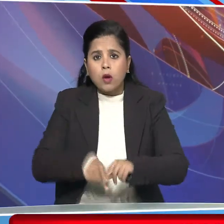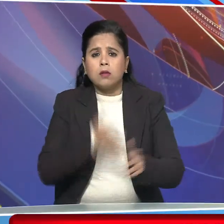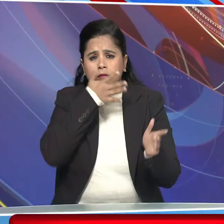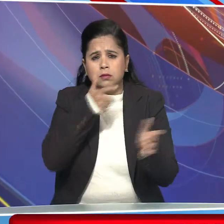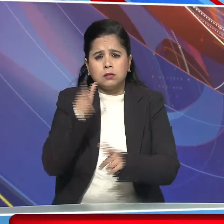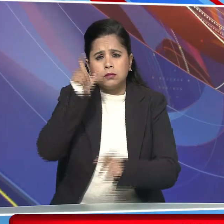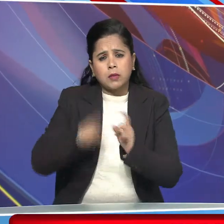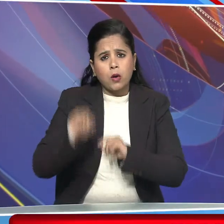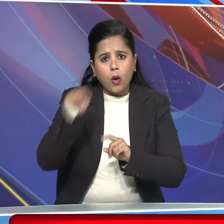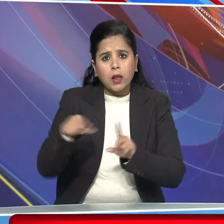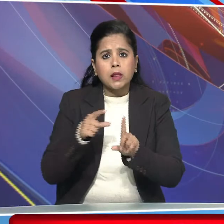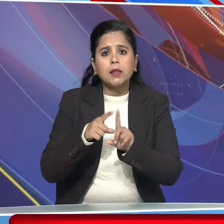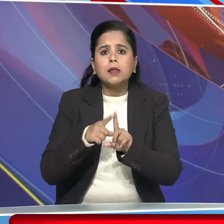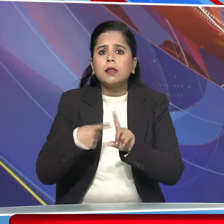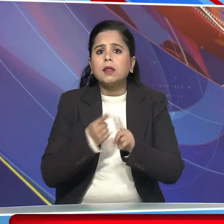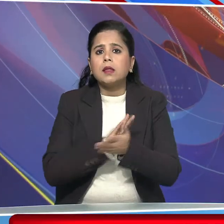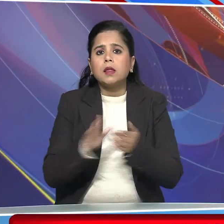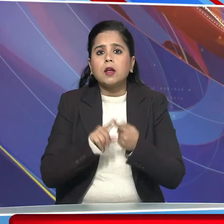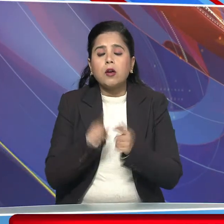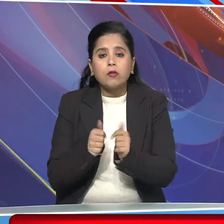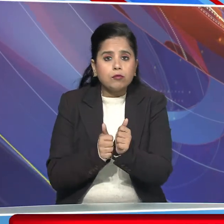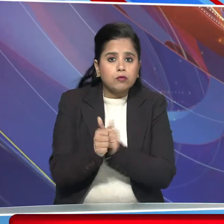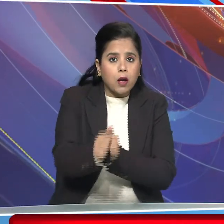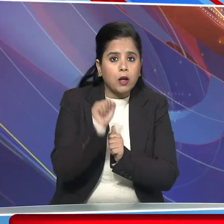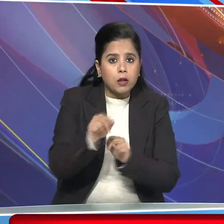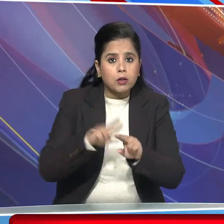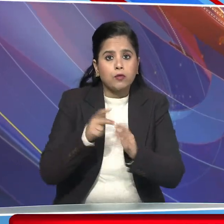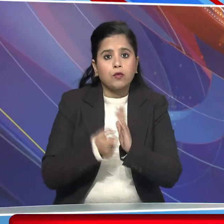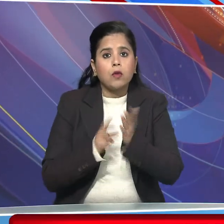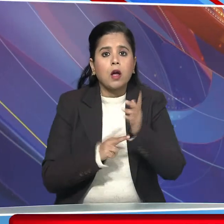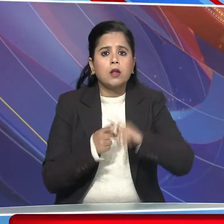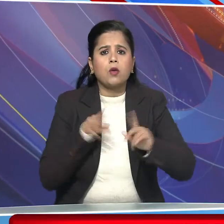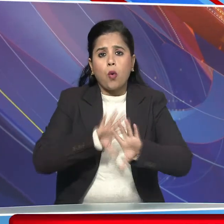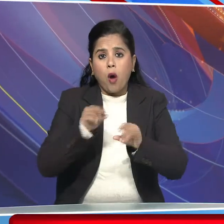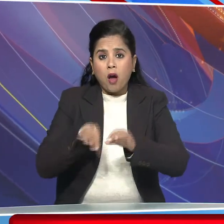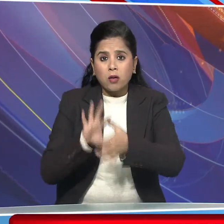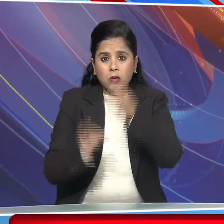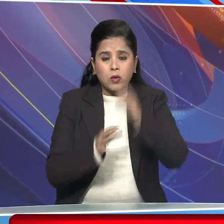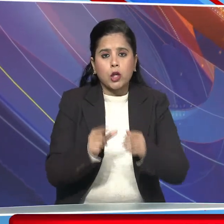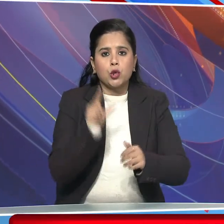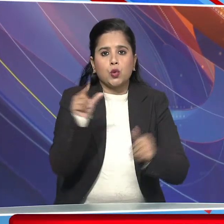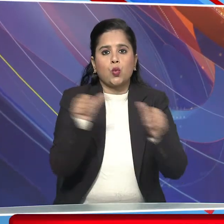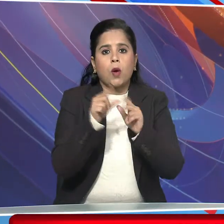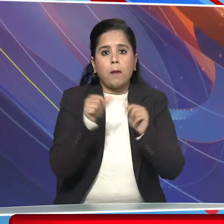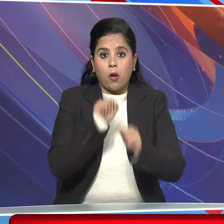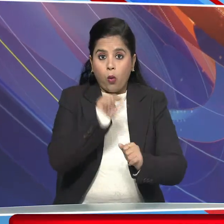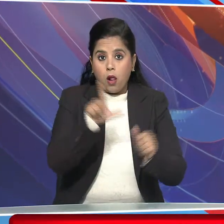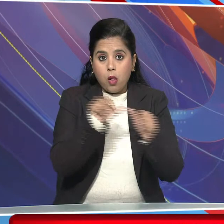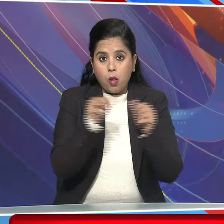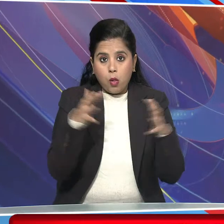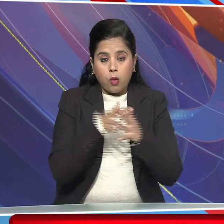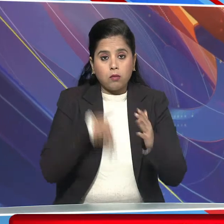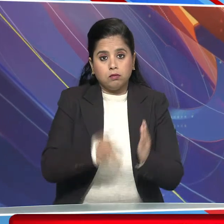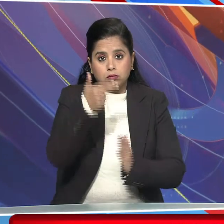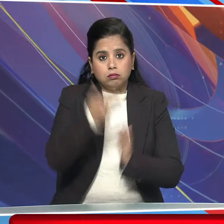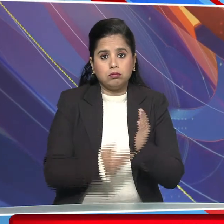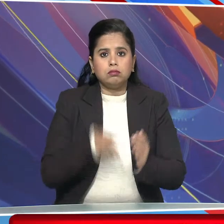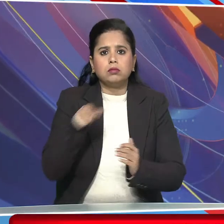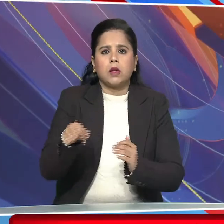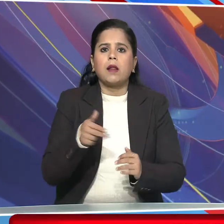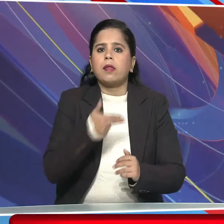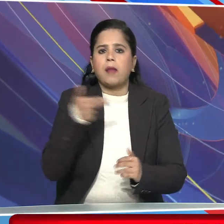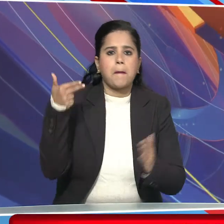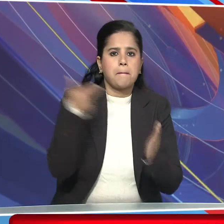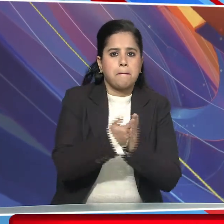रेजिस्टेंस फ्रंट और इससे जुड़े सभी संगठनों को उता कानून के अंतर्गत आतंकी संगठन